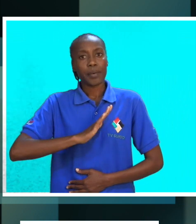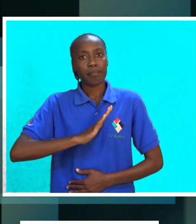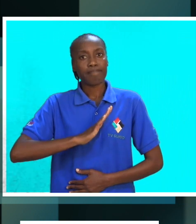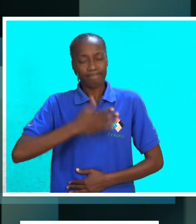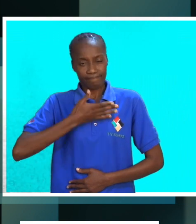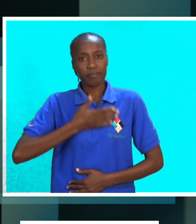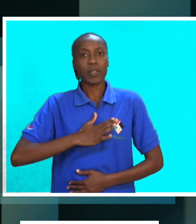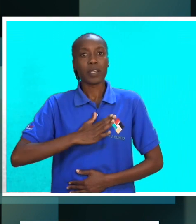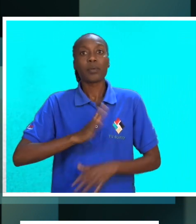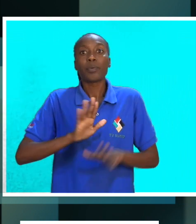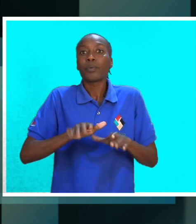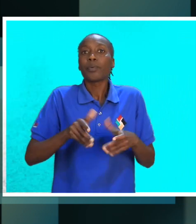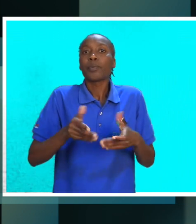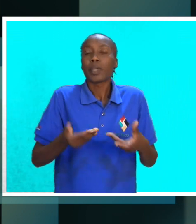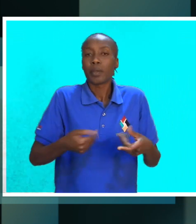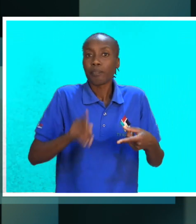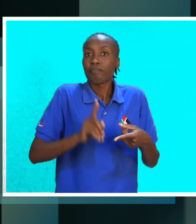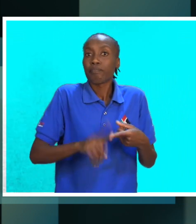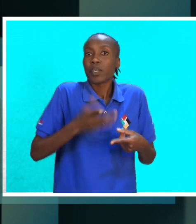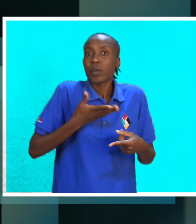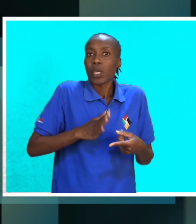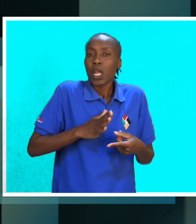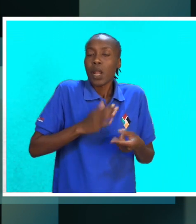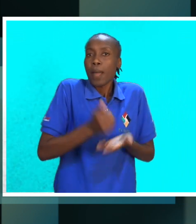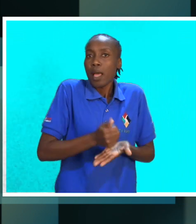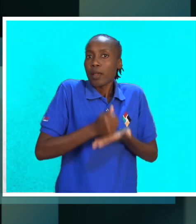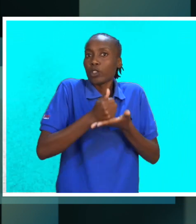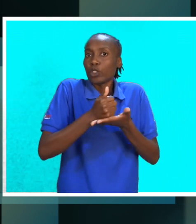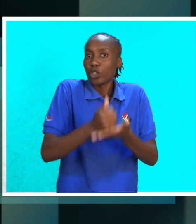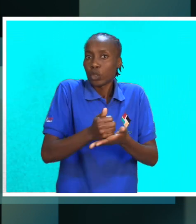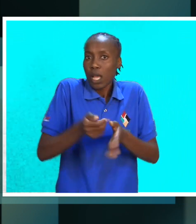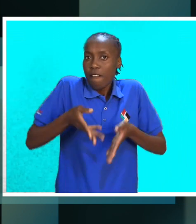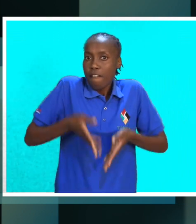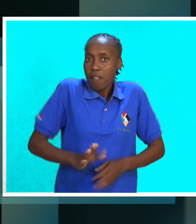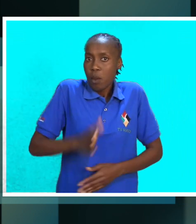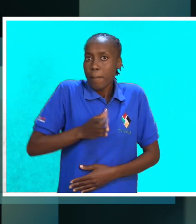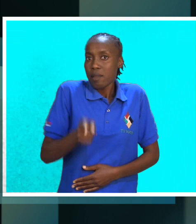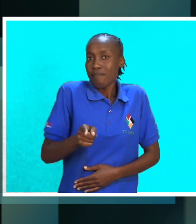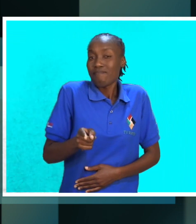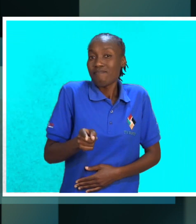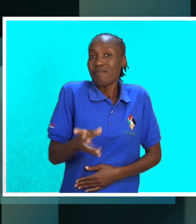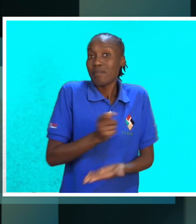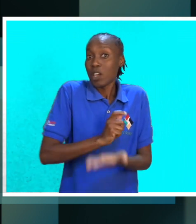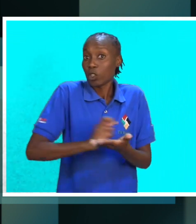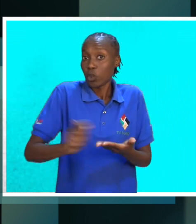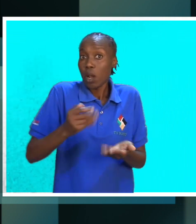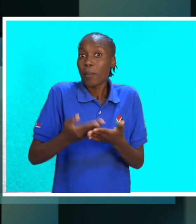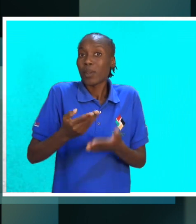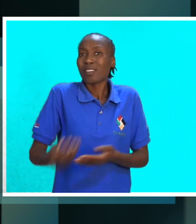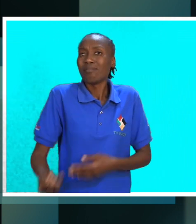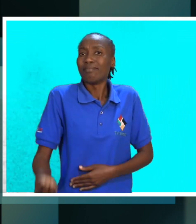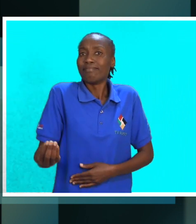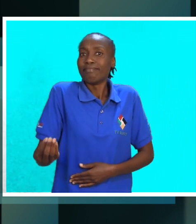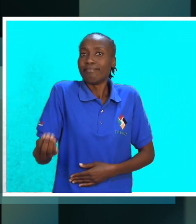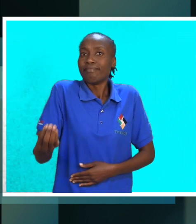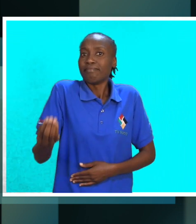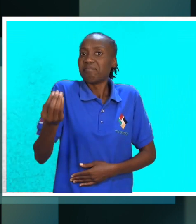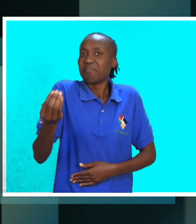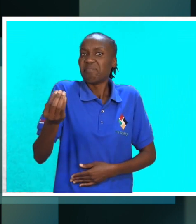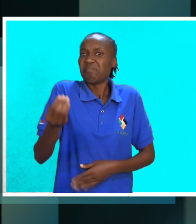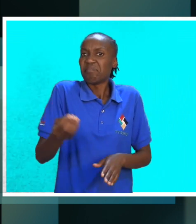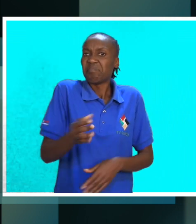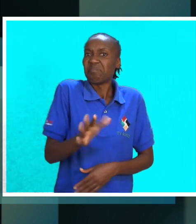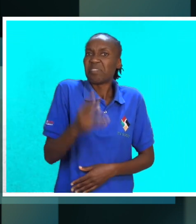O que eu quero mesmo é uma ajuda para levar ela à escola, porque está a crescer. Daqui a